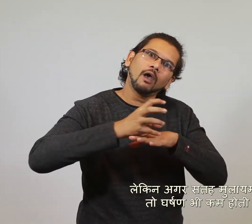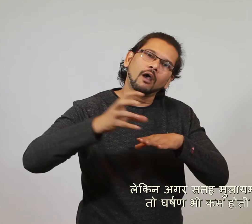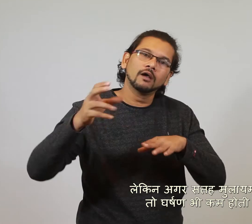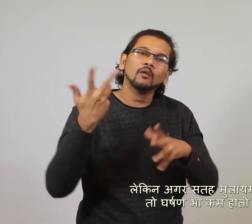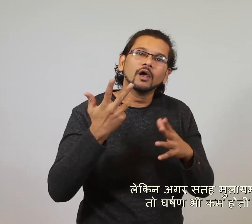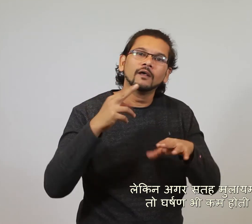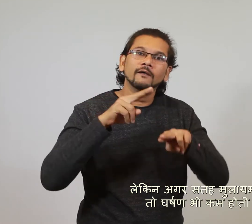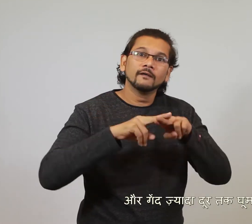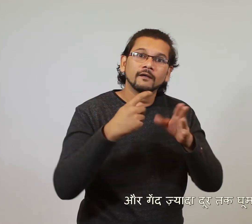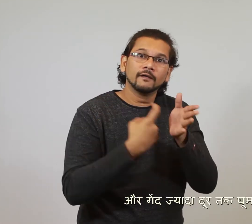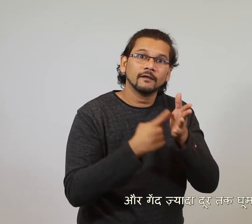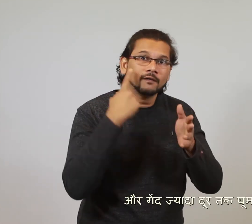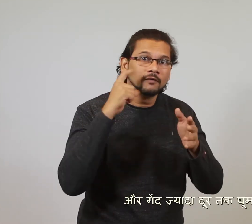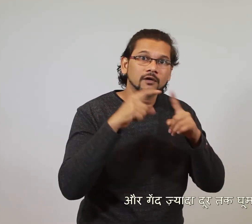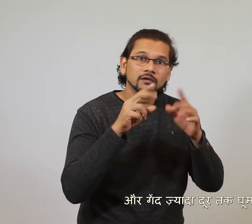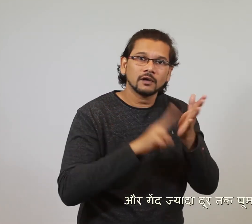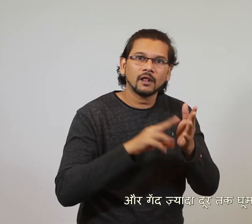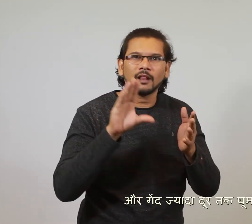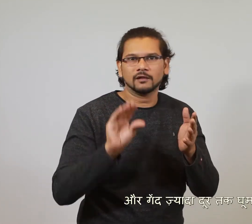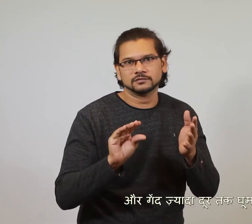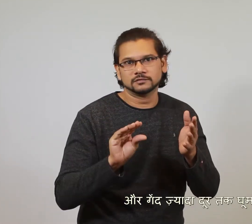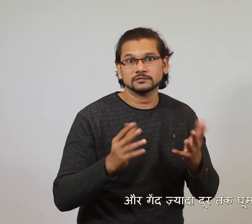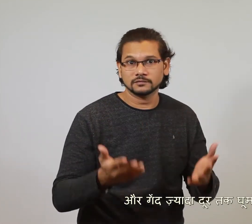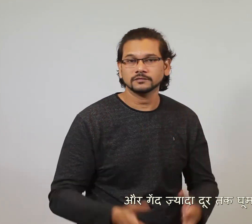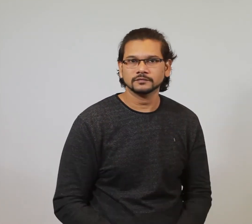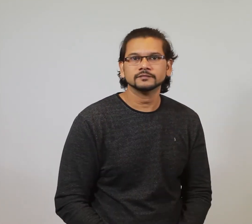घर्शन भी कम होती है और गेंद ज्यादा देर तक घूमती है